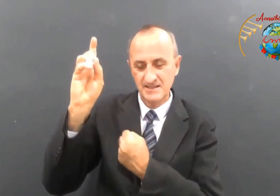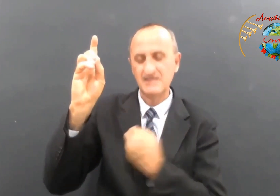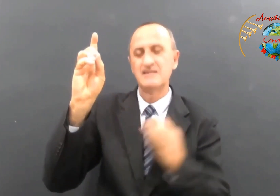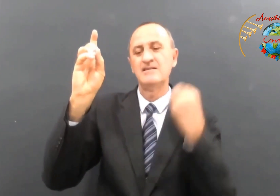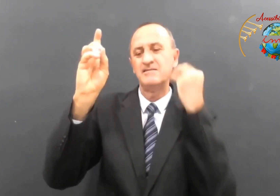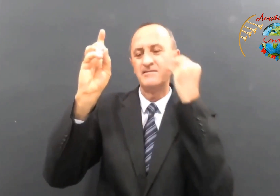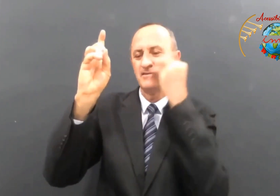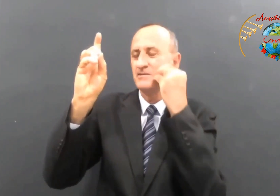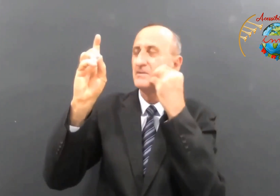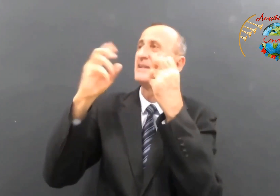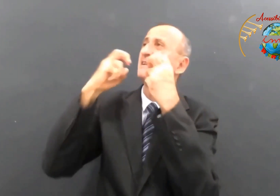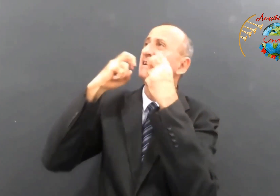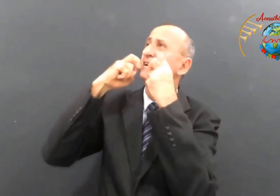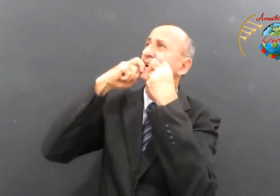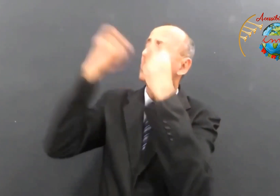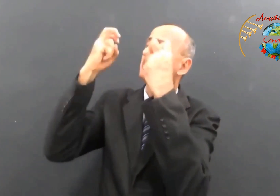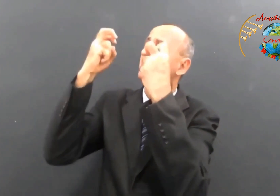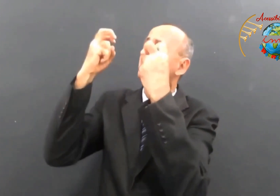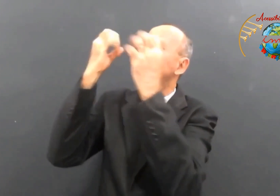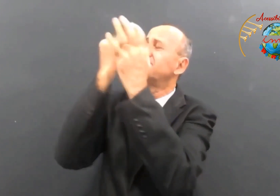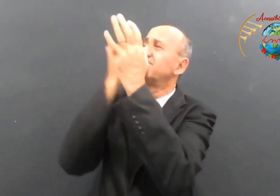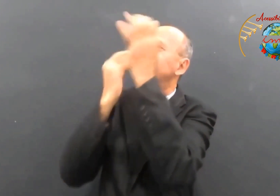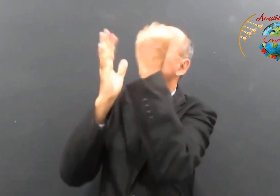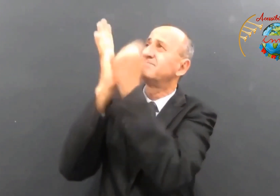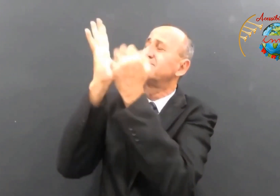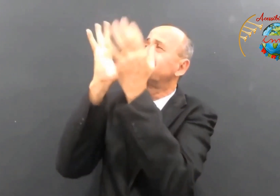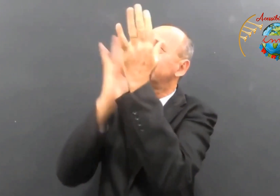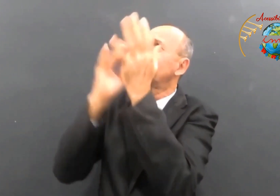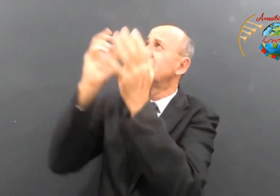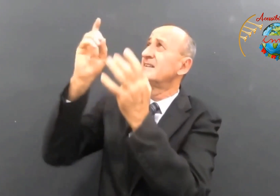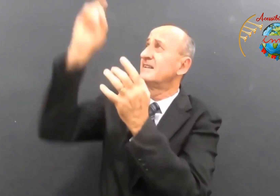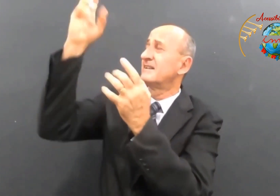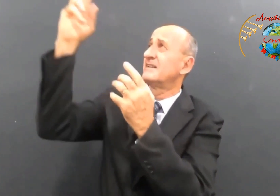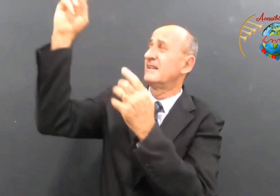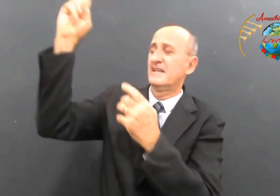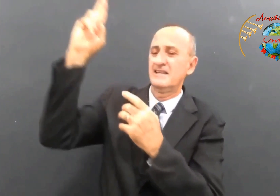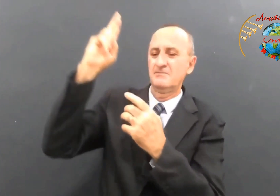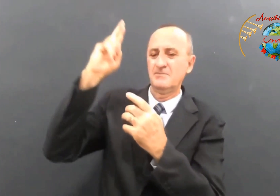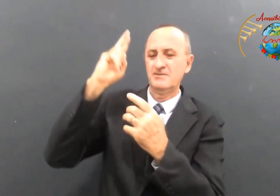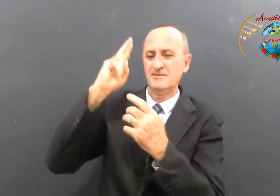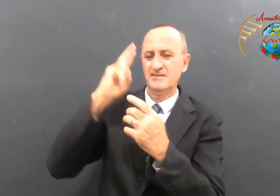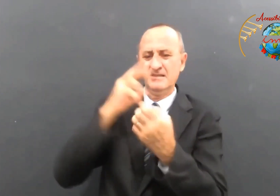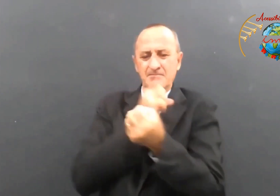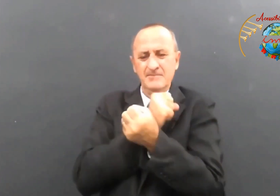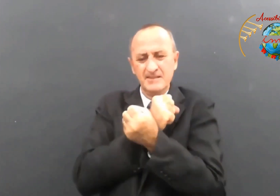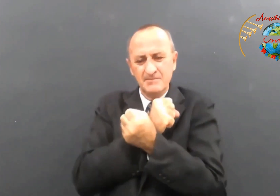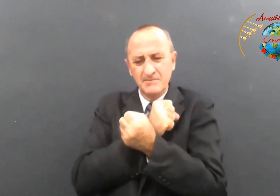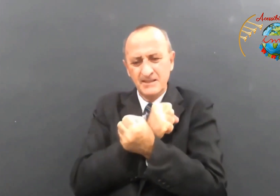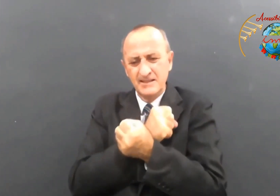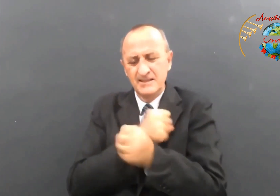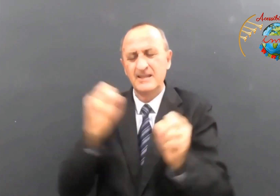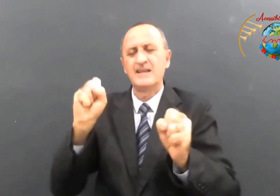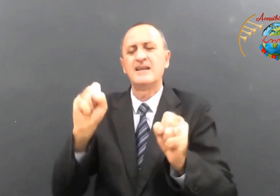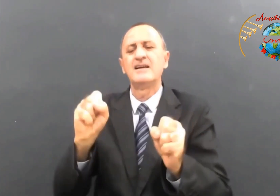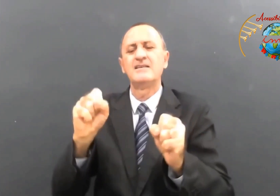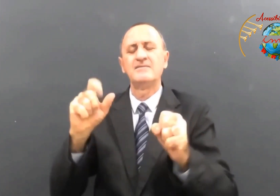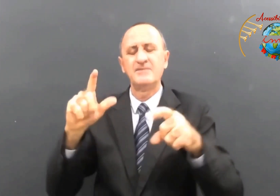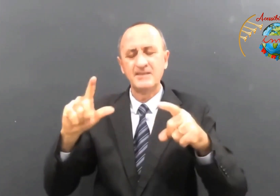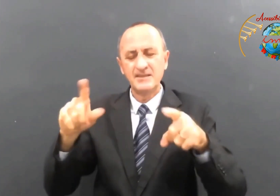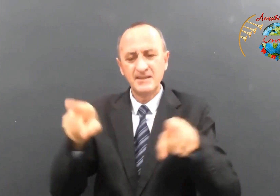experiência de clamarmos o poder do sangue de Jesus e Ele nos responder, trazer libertação. Então